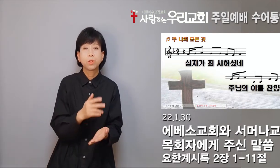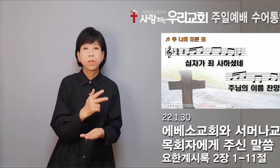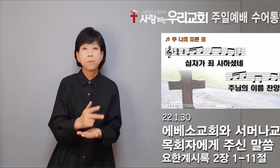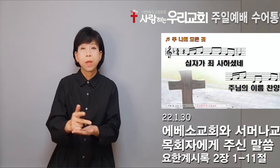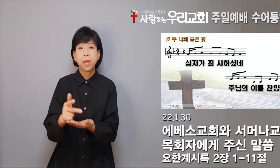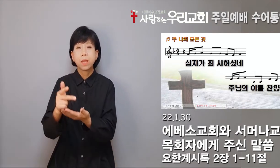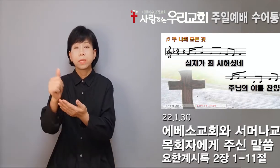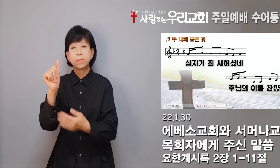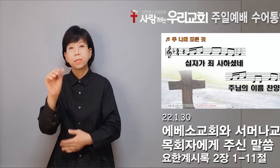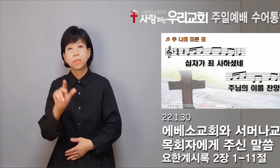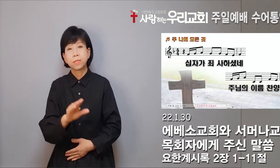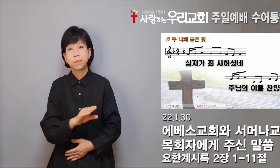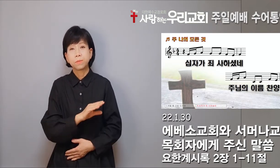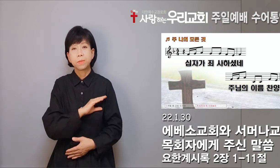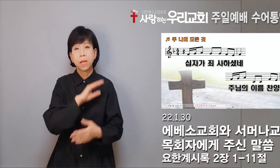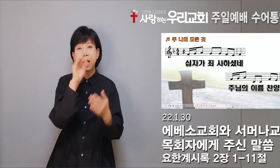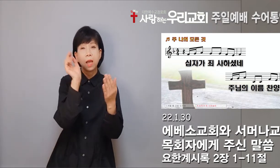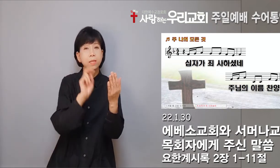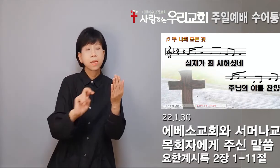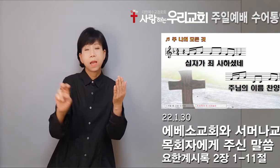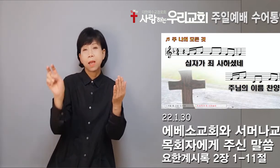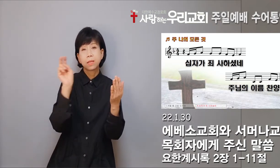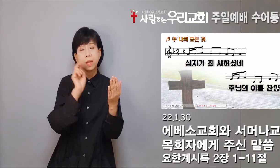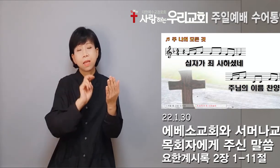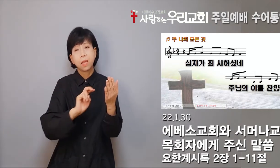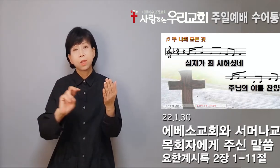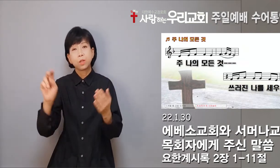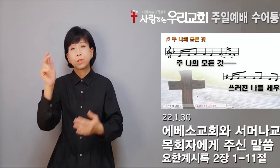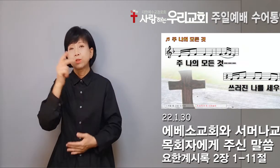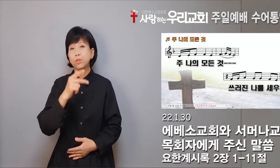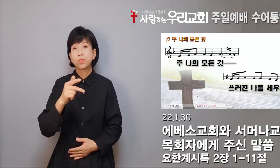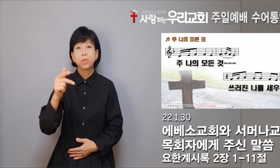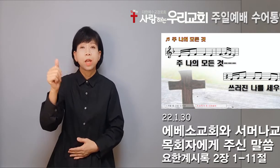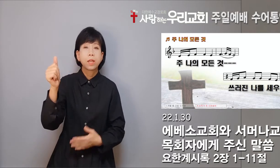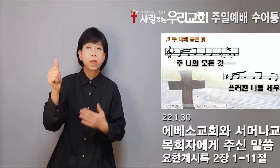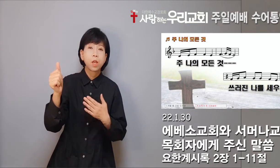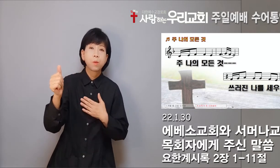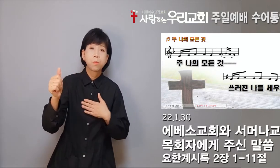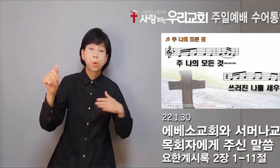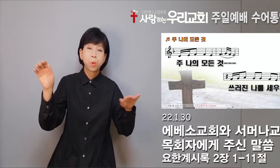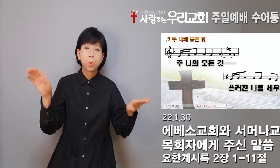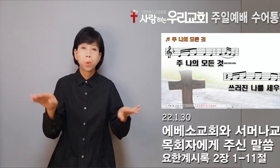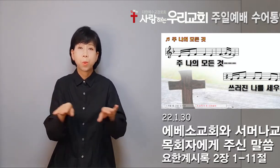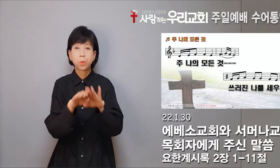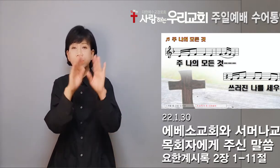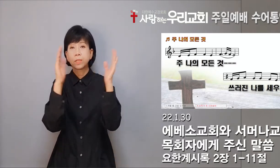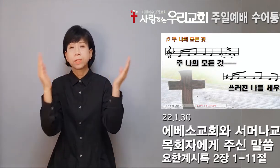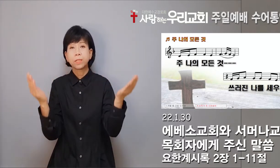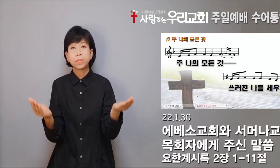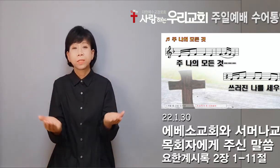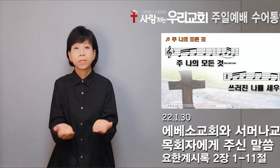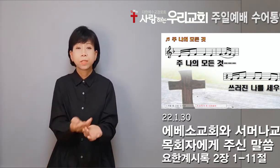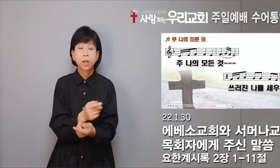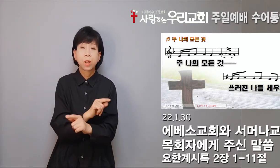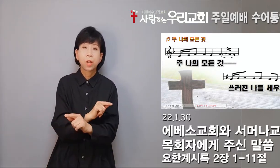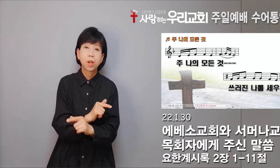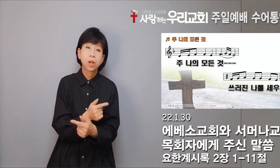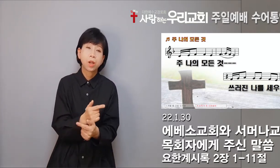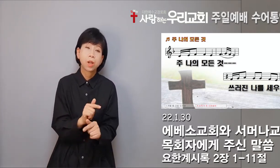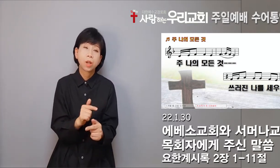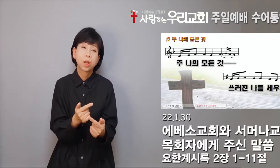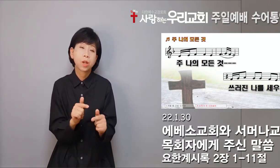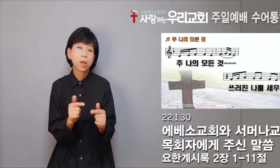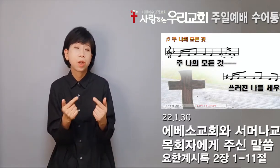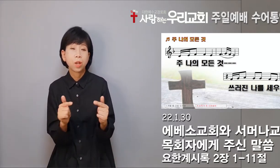사하셨네. 주님의 이름 찬양해. 주 나의 모든